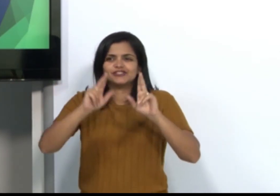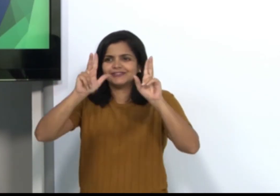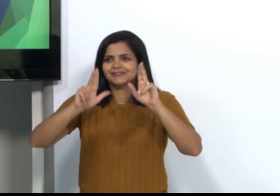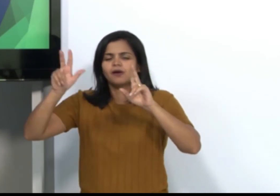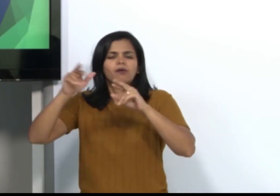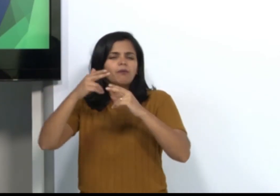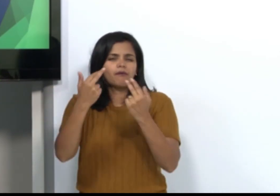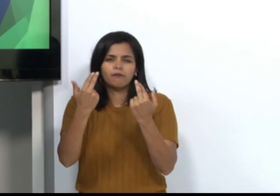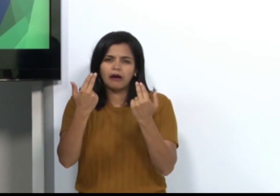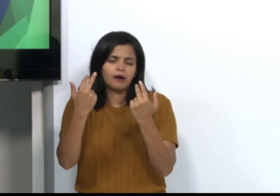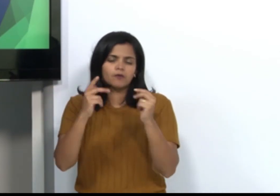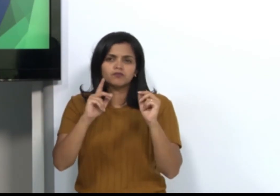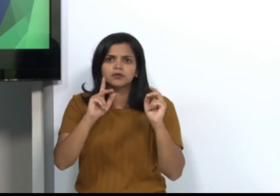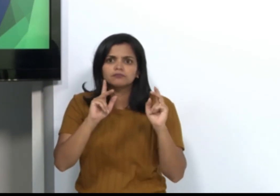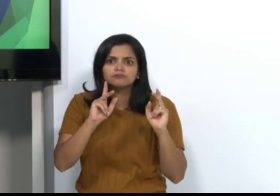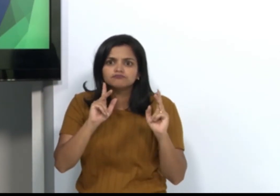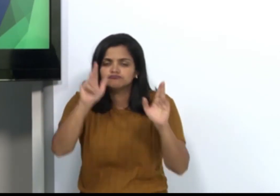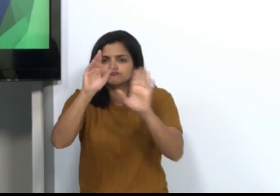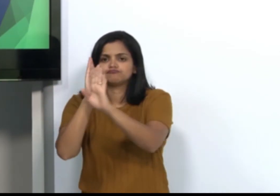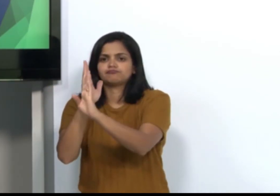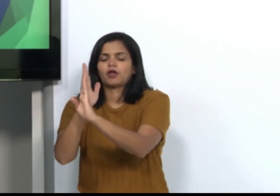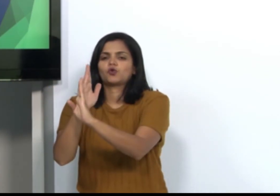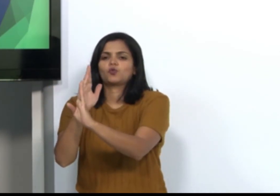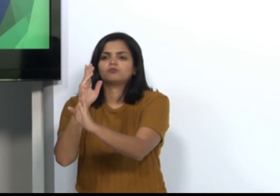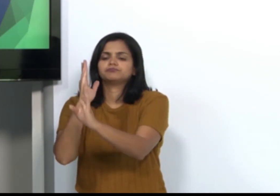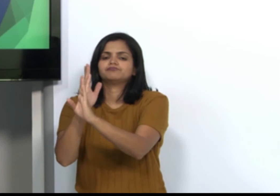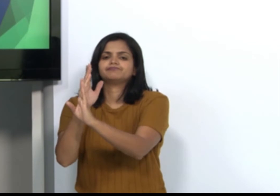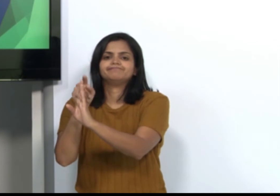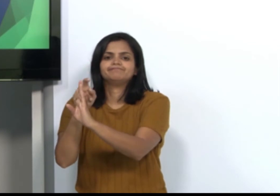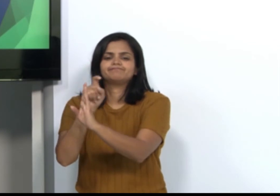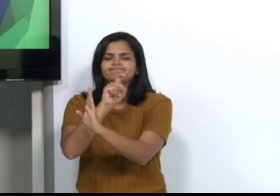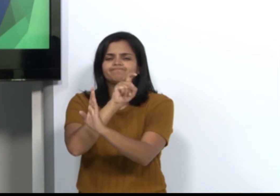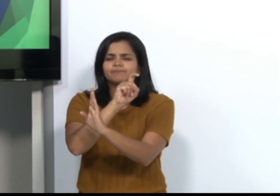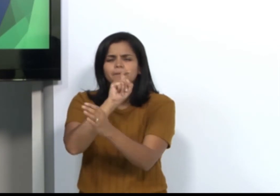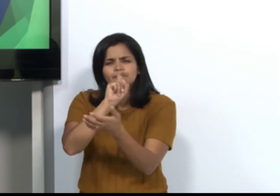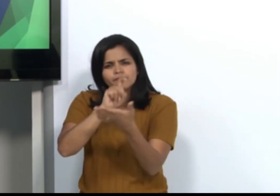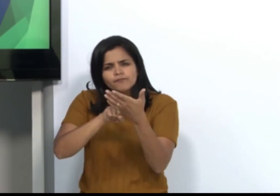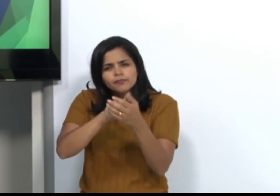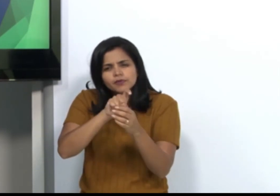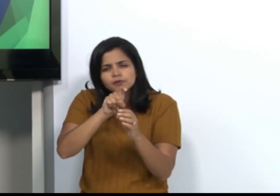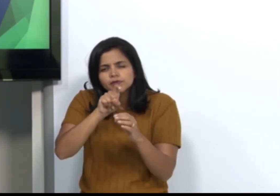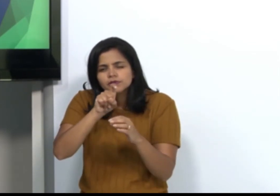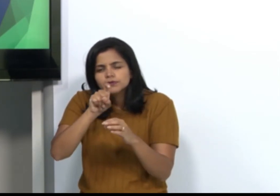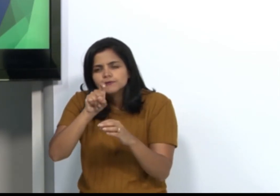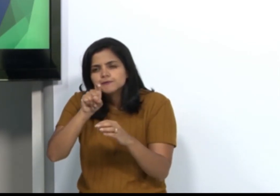Assim como o processo de edição, você consegue diminuir esse tempo.